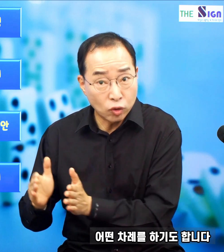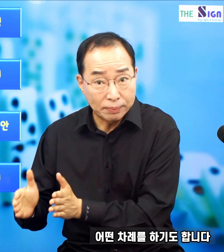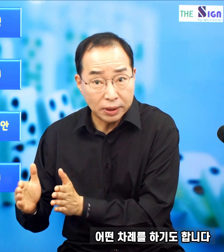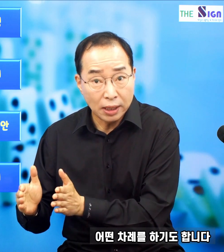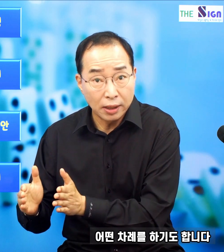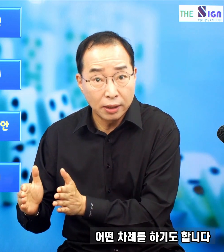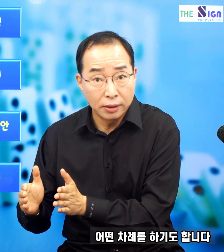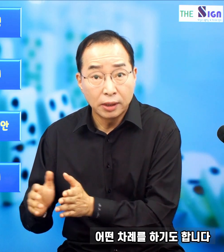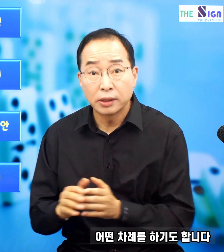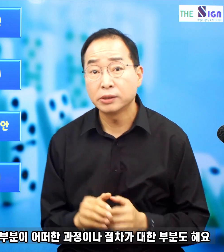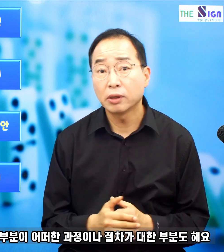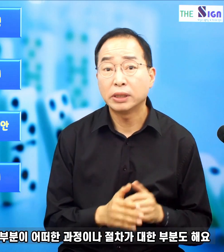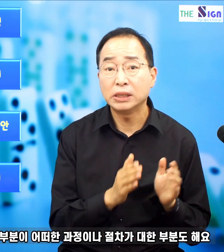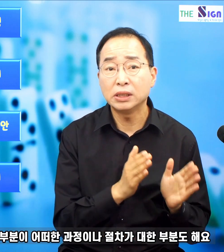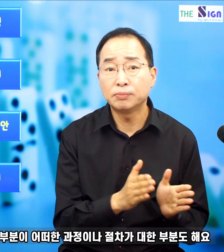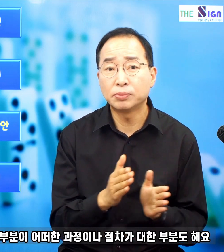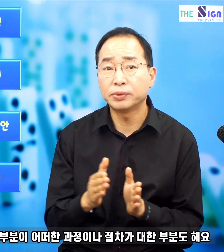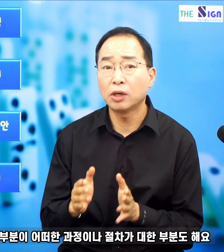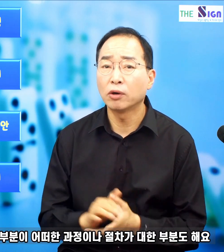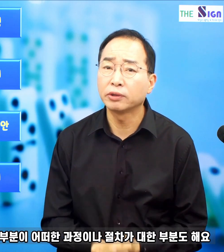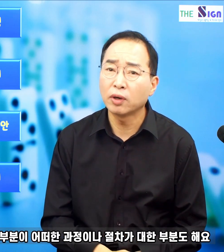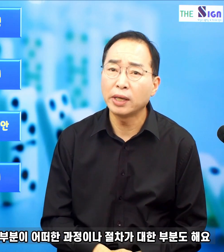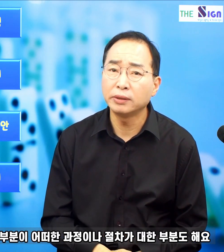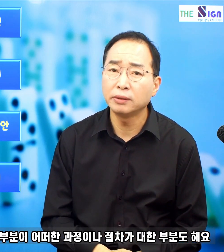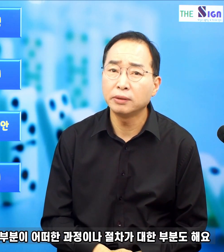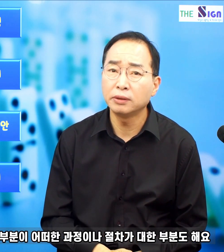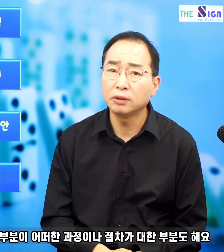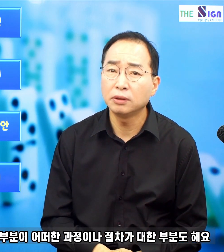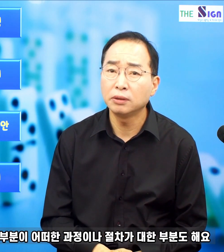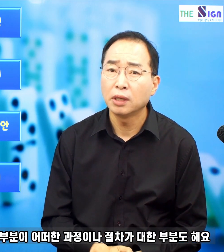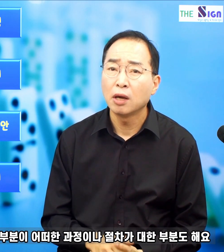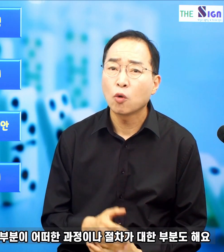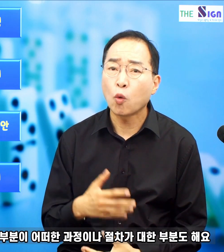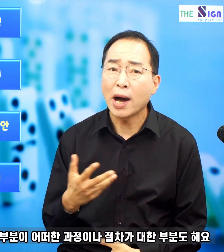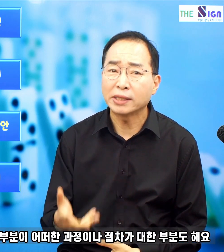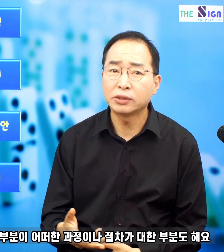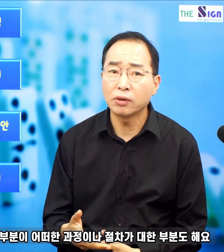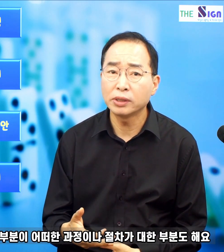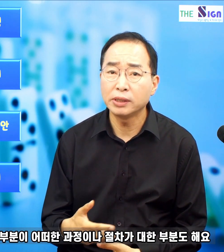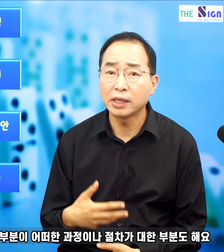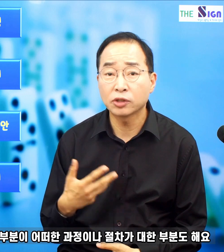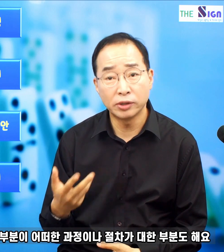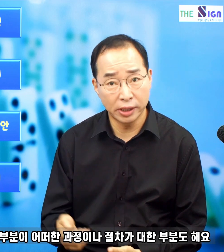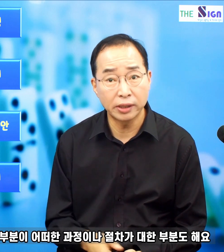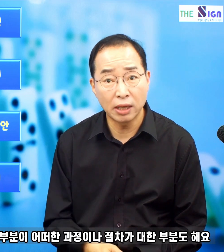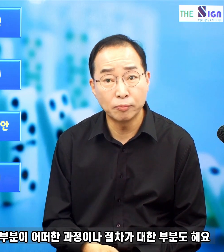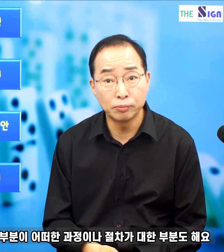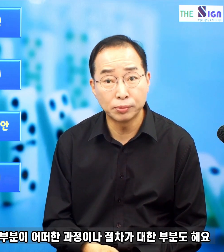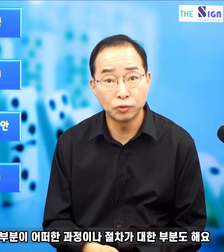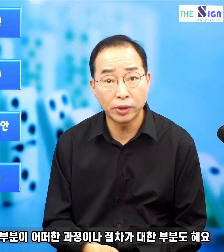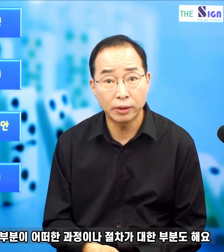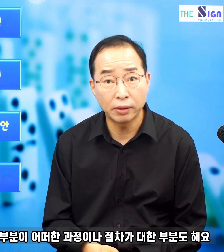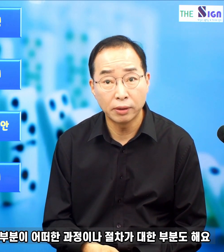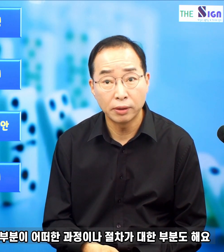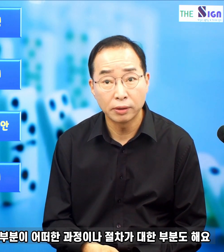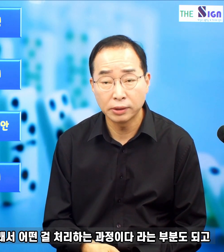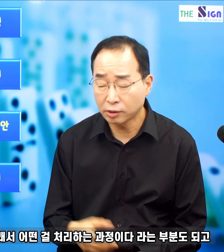합니다. 그래서 이 부분이 어떠한 과정이나 절차에 대한 부분도 해요. 그래서 어떤